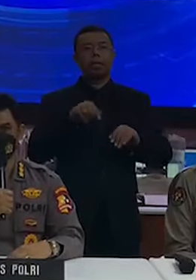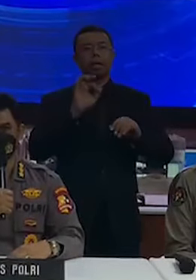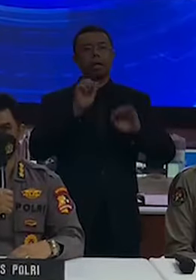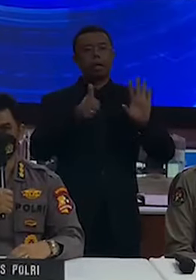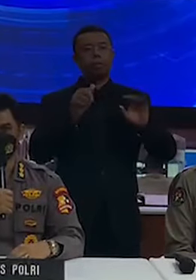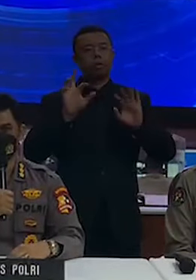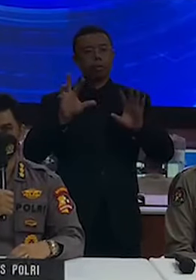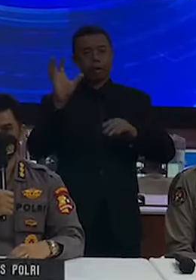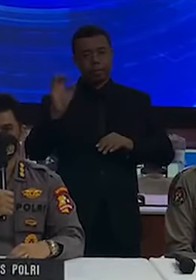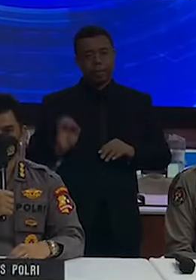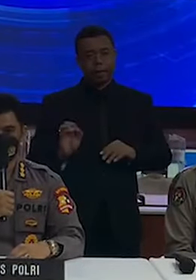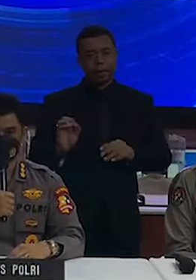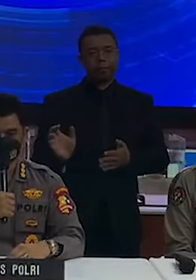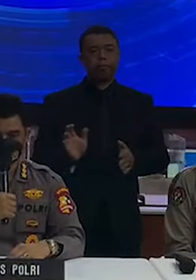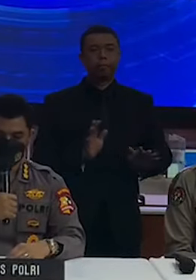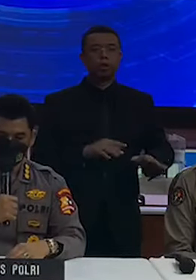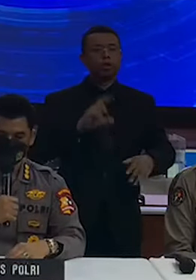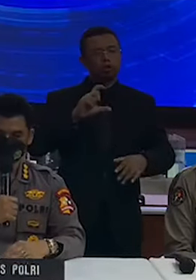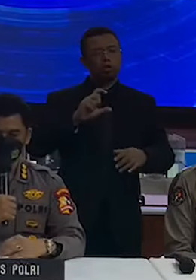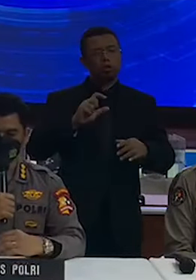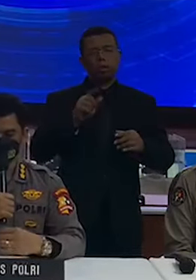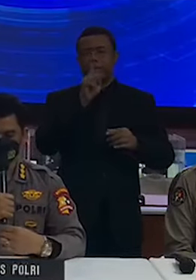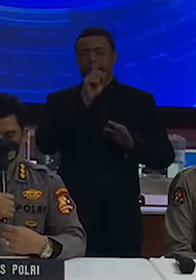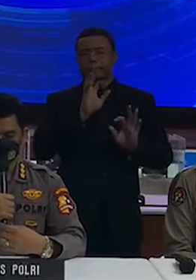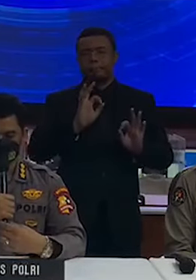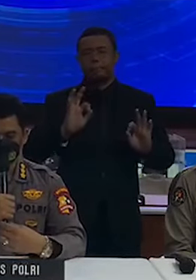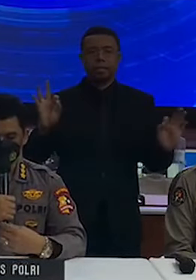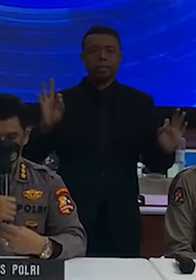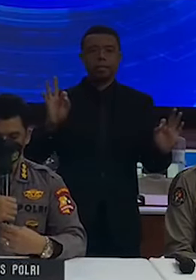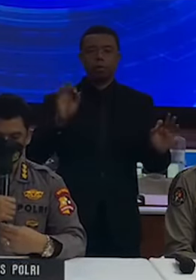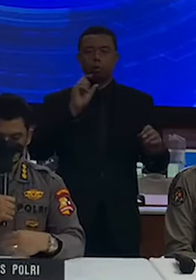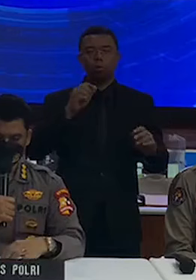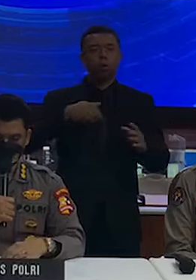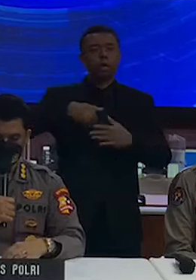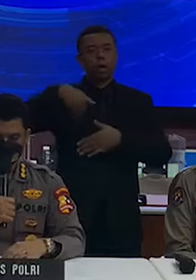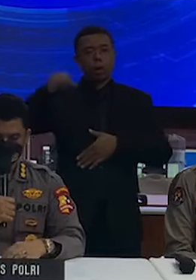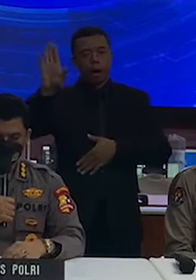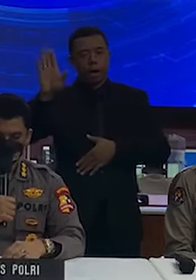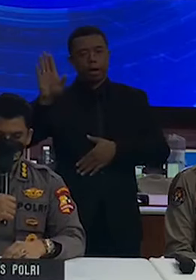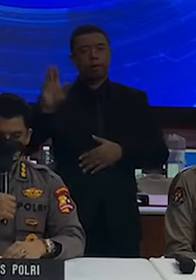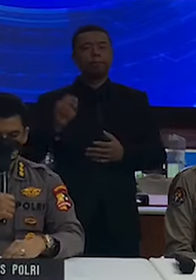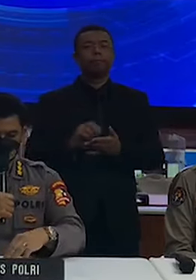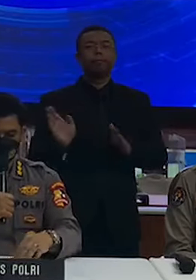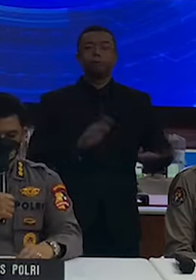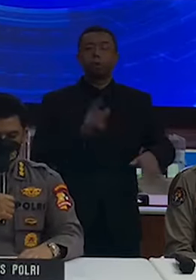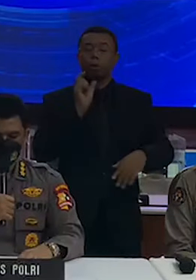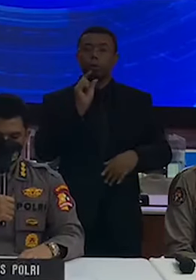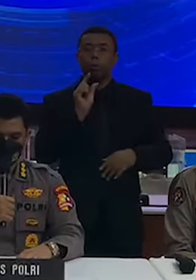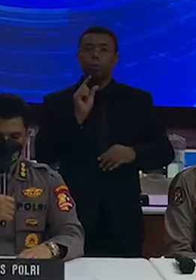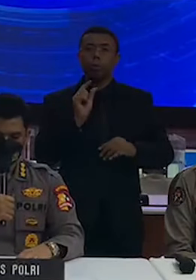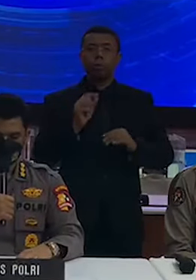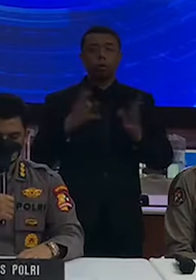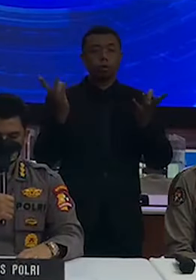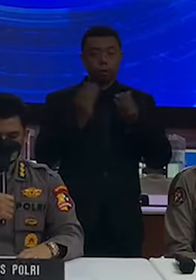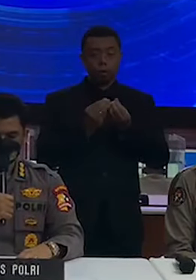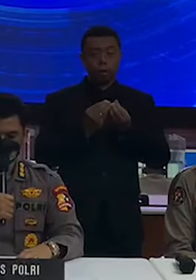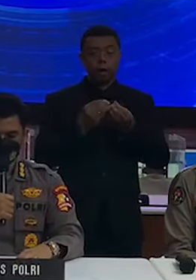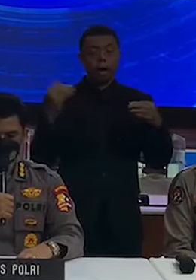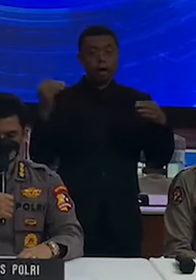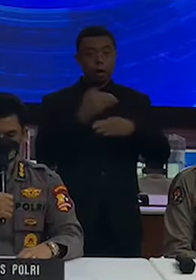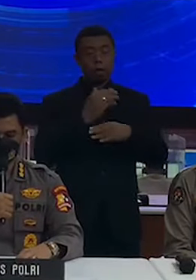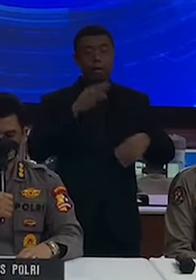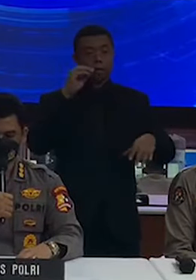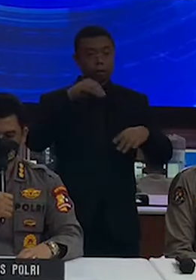-69%. Cukup mengganggu untuk arah keluarnya. Kemudian untuk volume arus lalu lintas